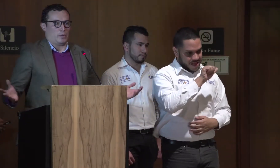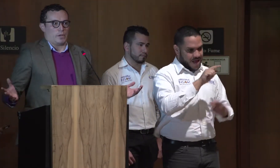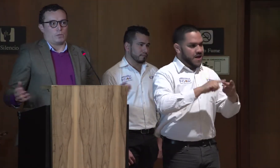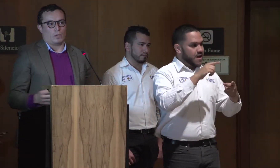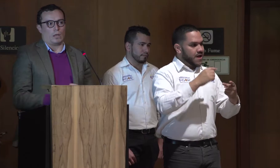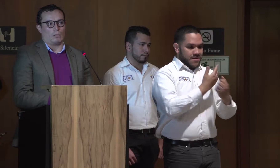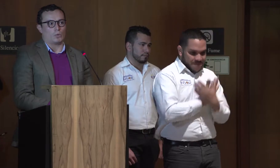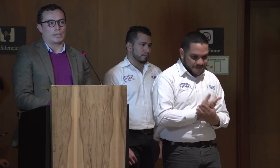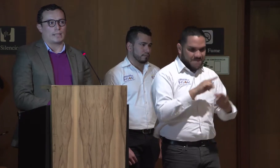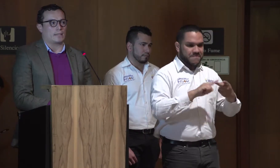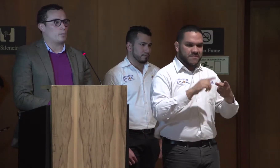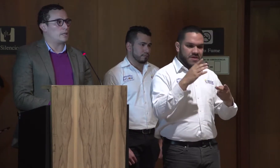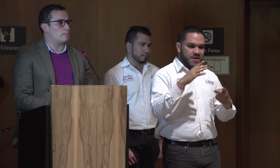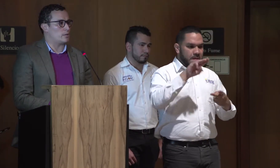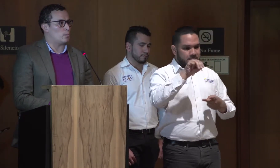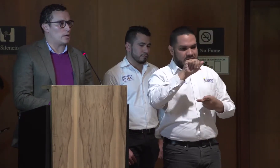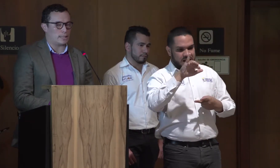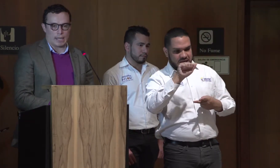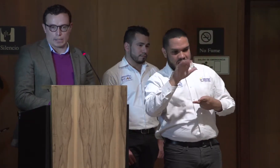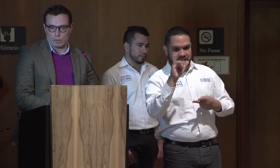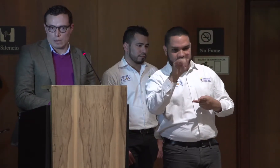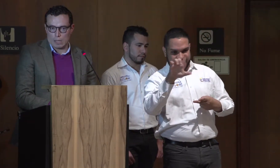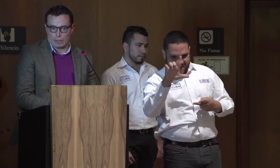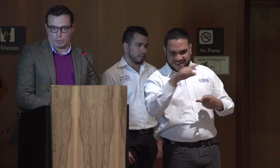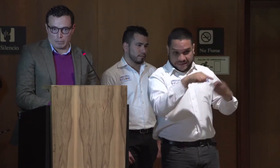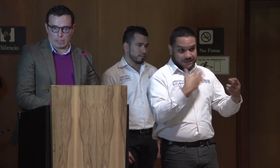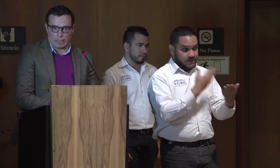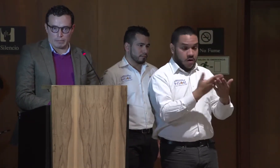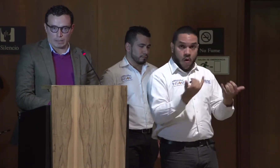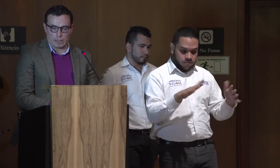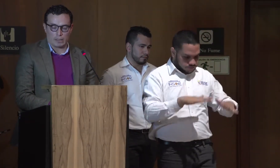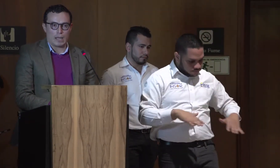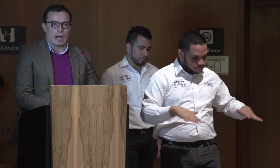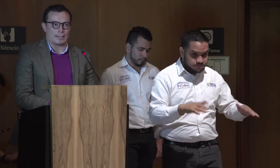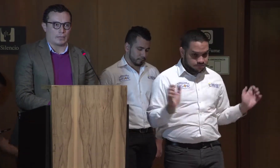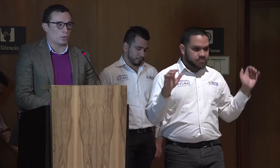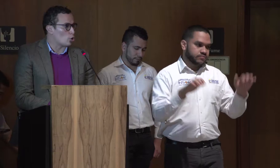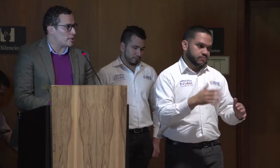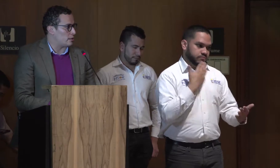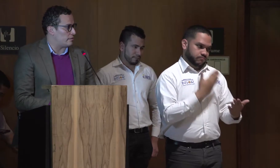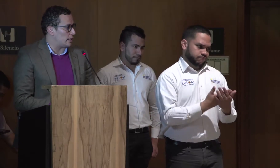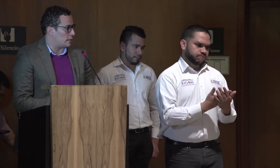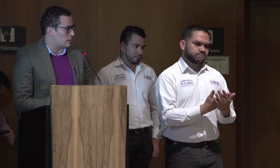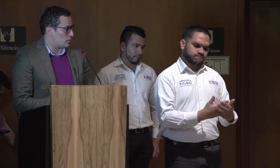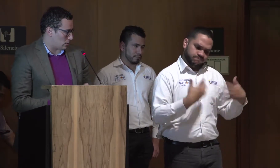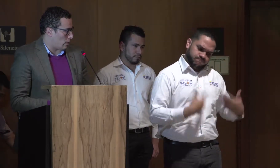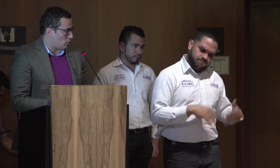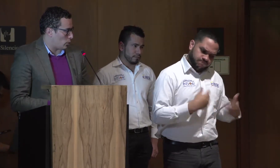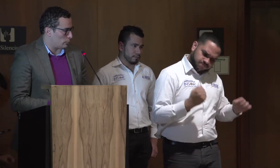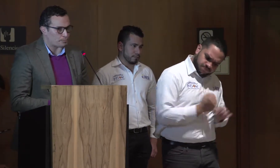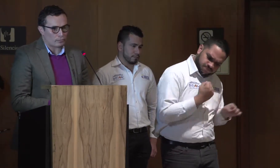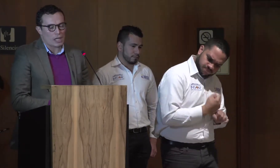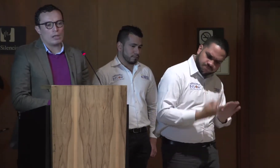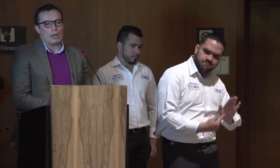Natalia, lo primero, muchas gracias por el espacio, por el escenario que nos permite realmente hacer con cosas significativas nuestro